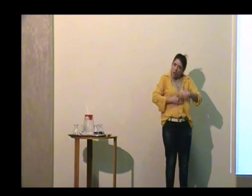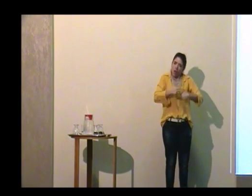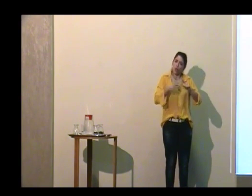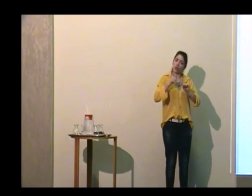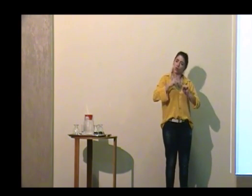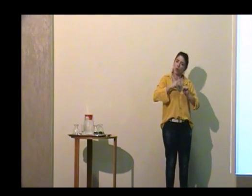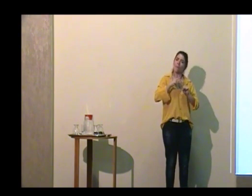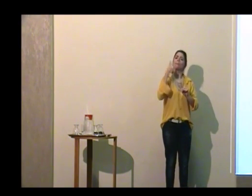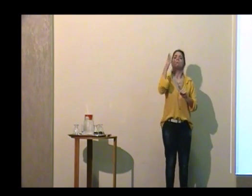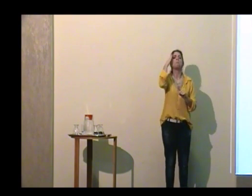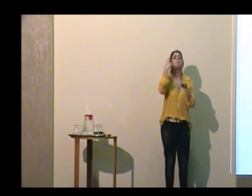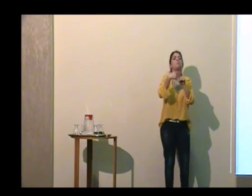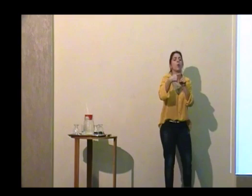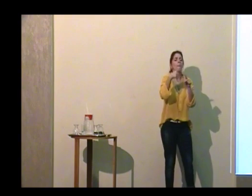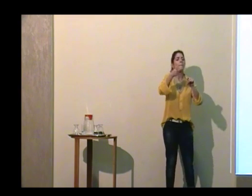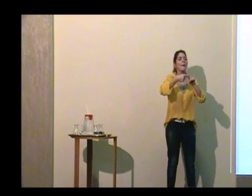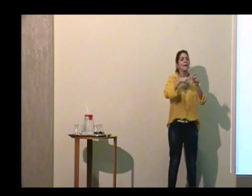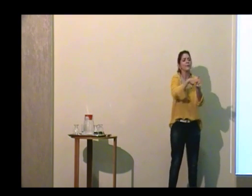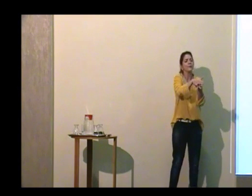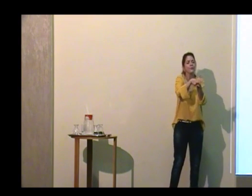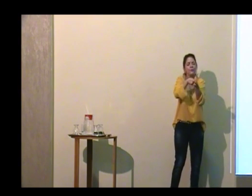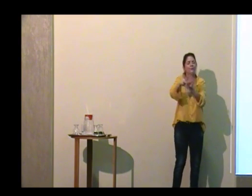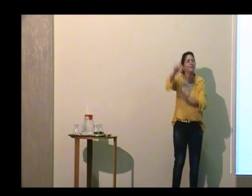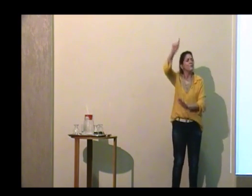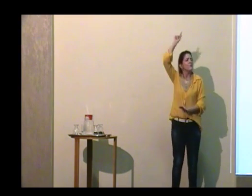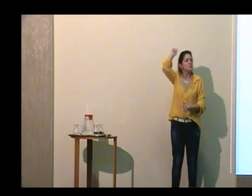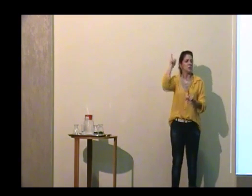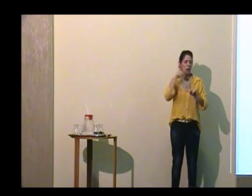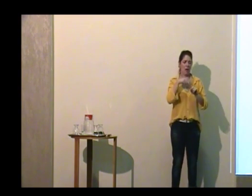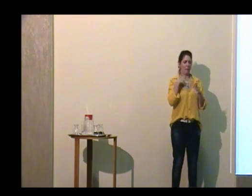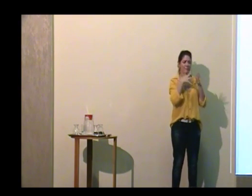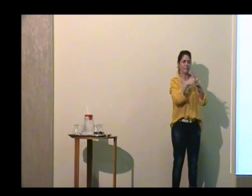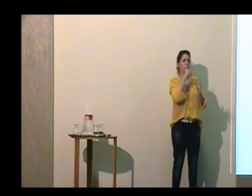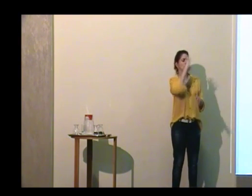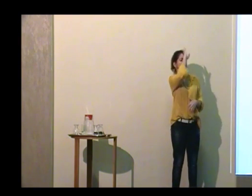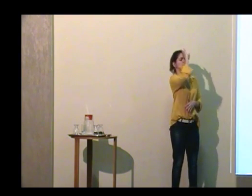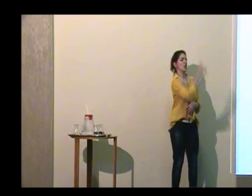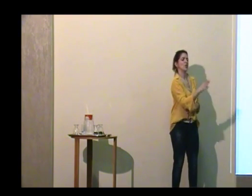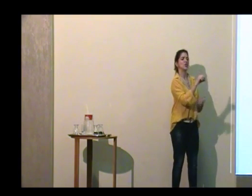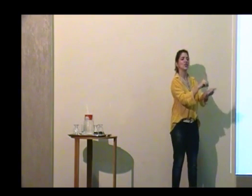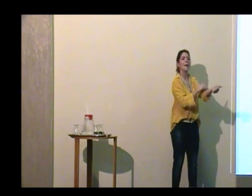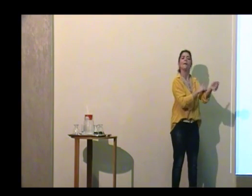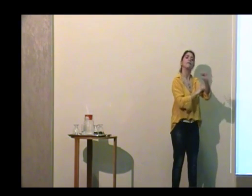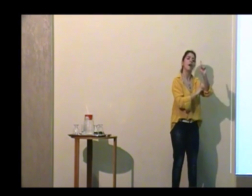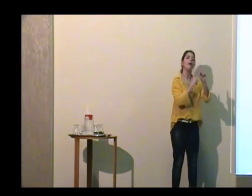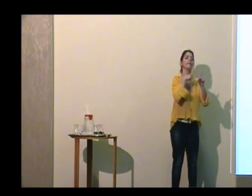no pâncreas. E aí pode acontecer um problema ali.